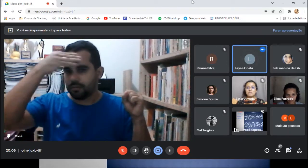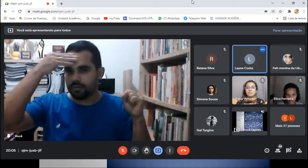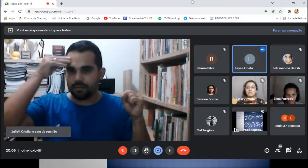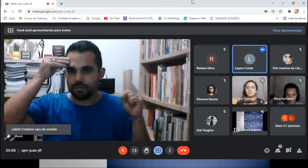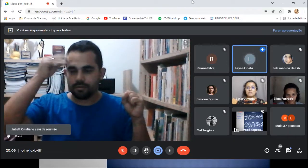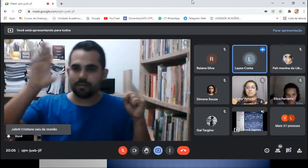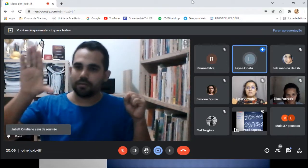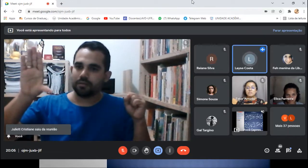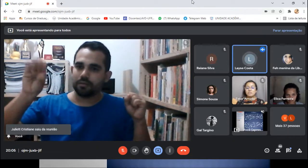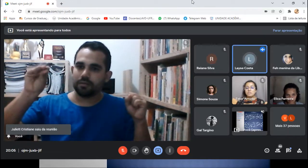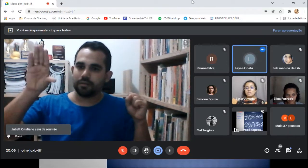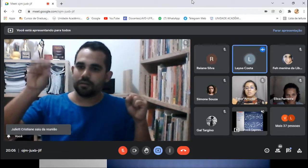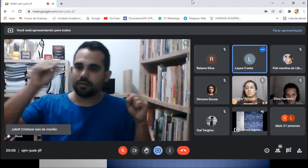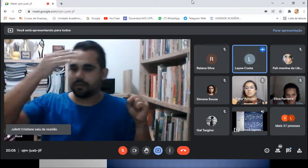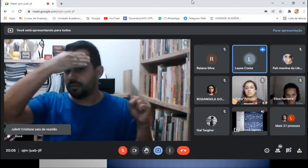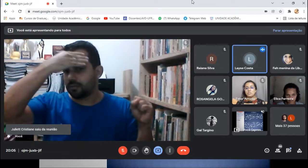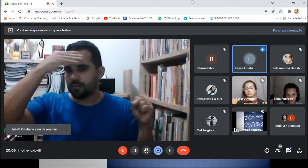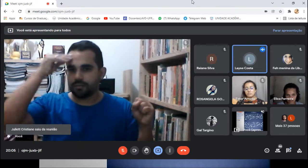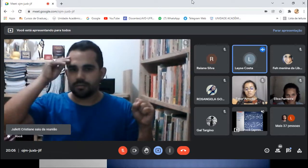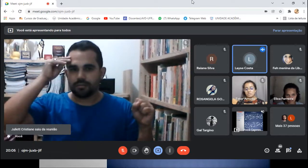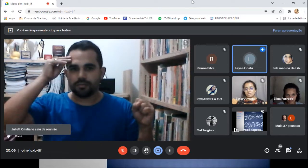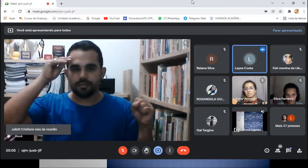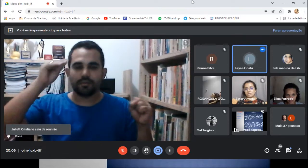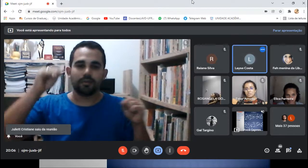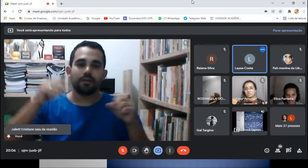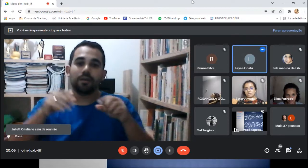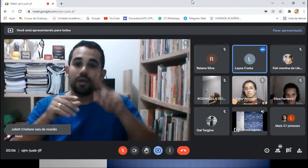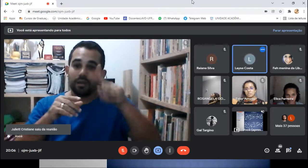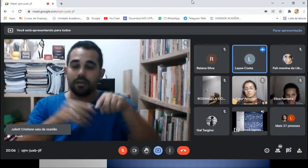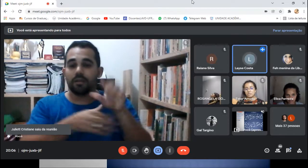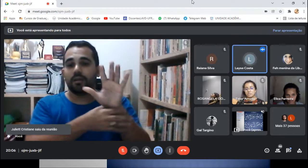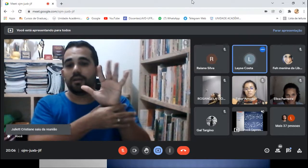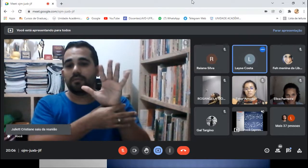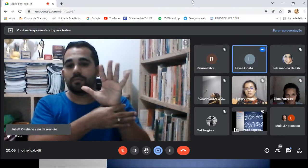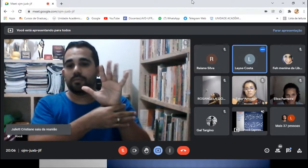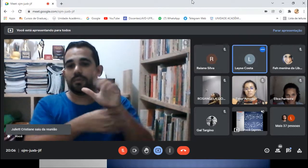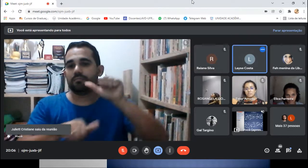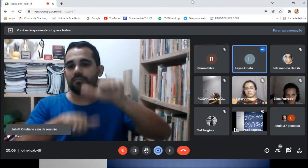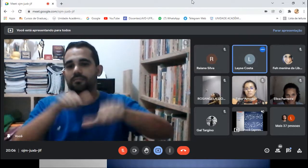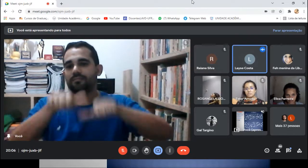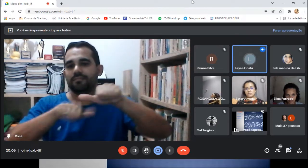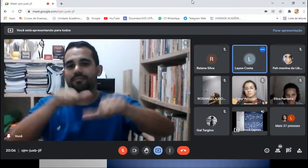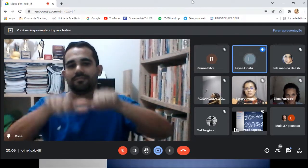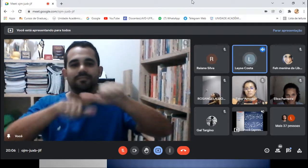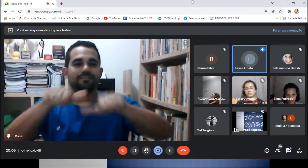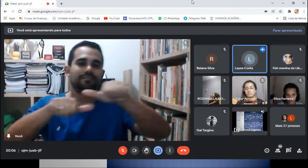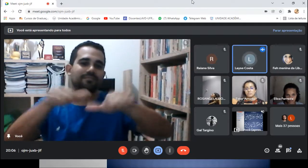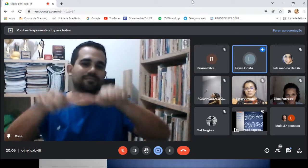E esquecer, a configuração é esta. Há essa mudança